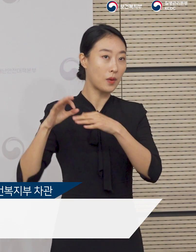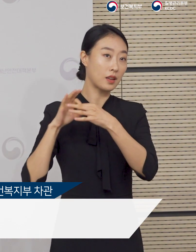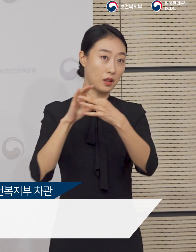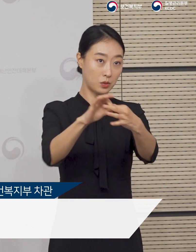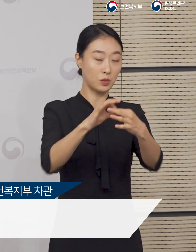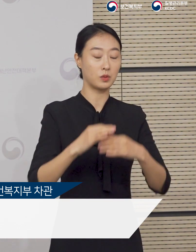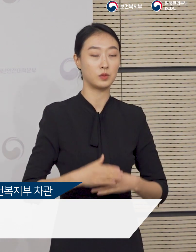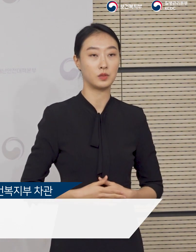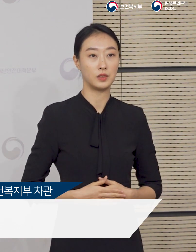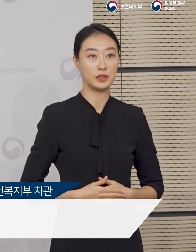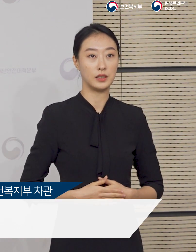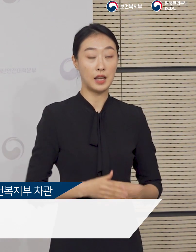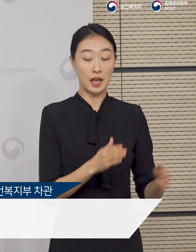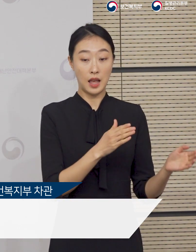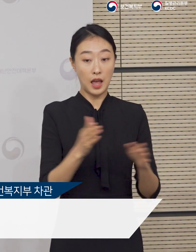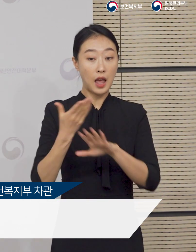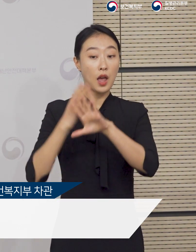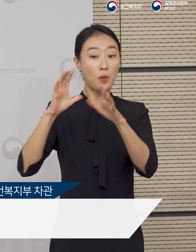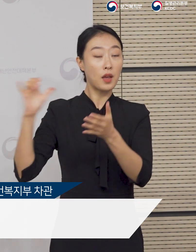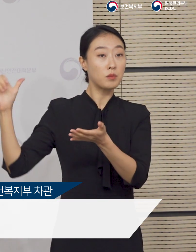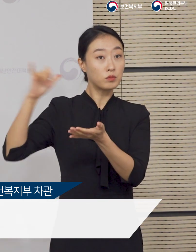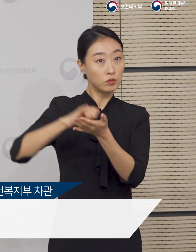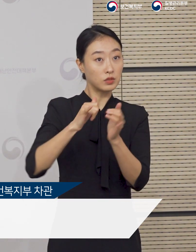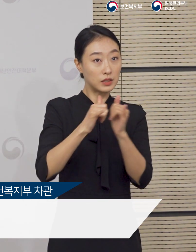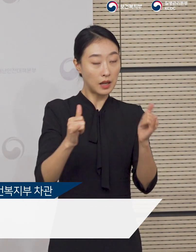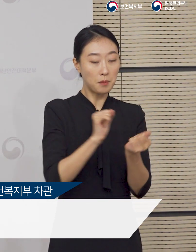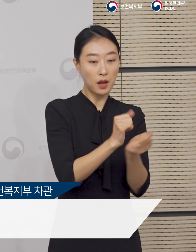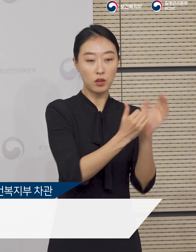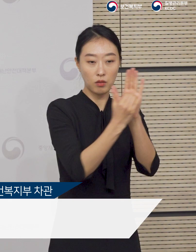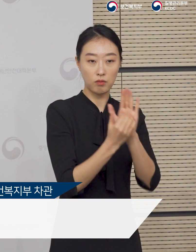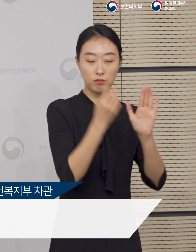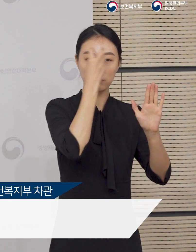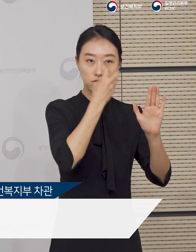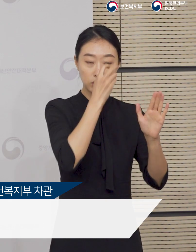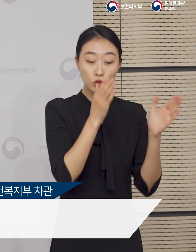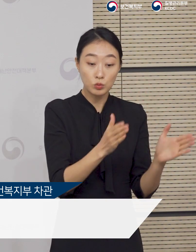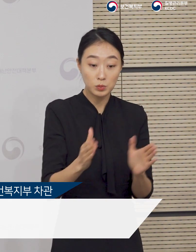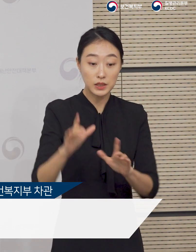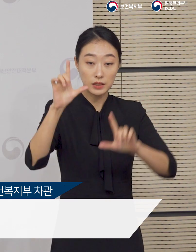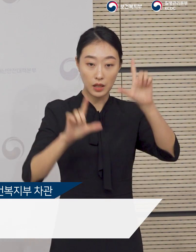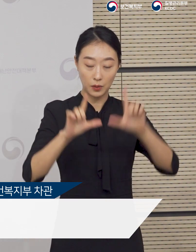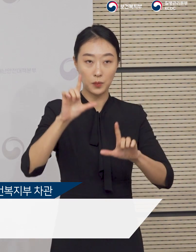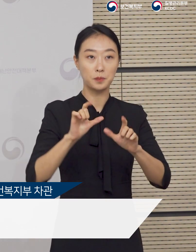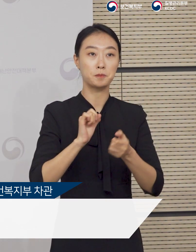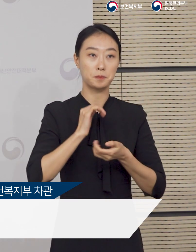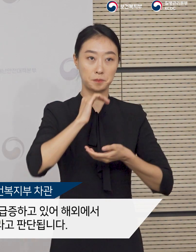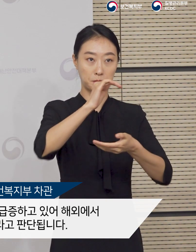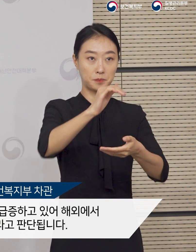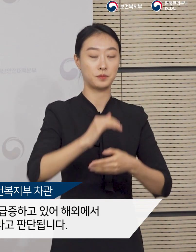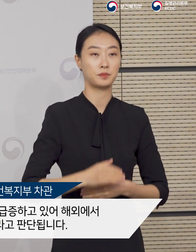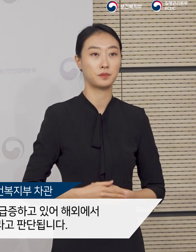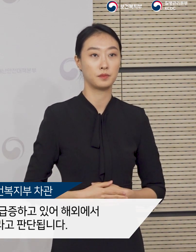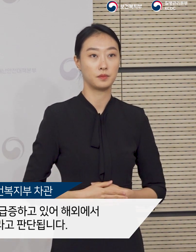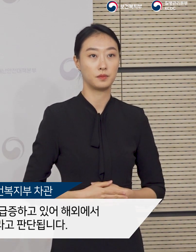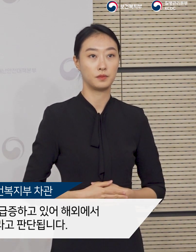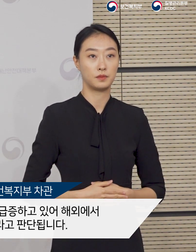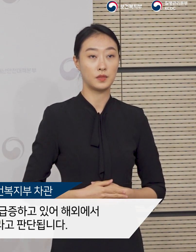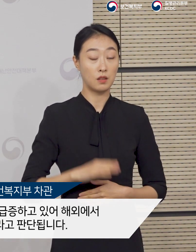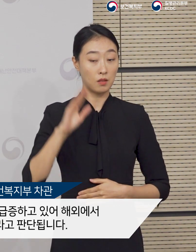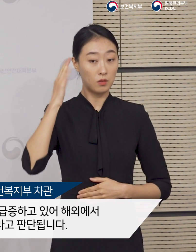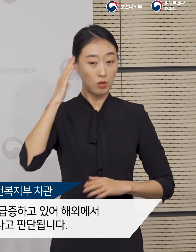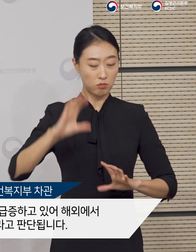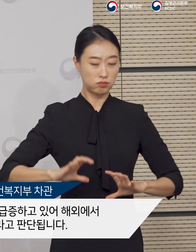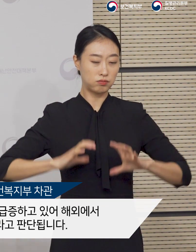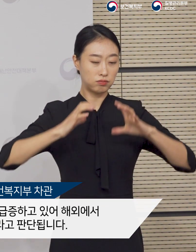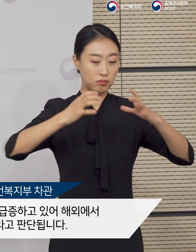다음으로 해외 입국자 방역 관리 강화를 위한 준비 상황에 대하여 설명드리겠습니다. 최근 세계적으로